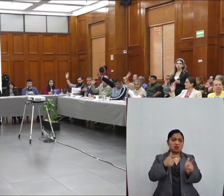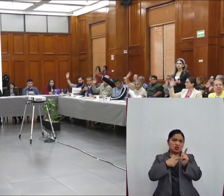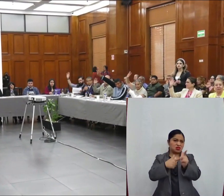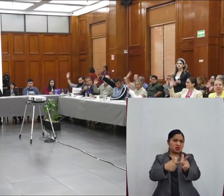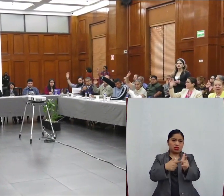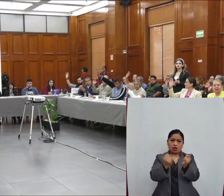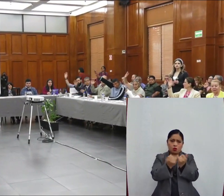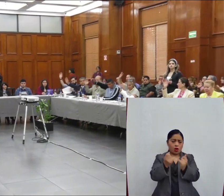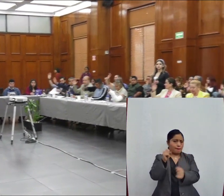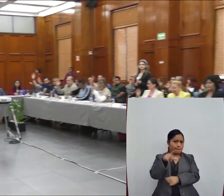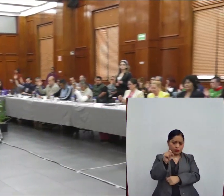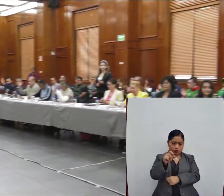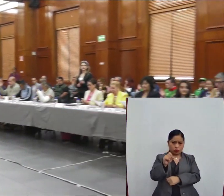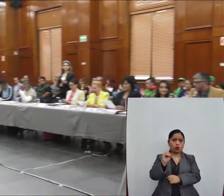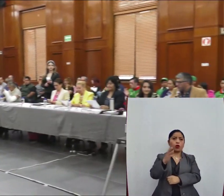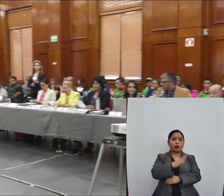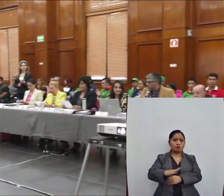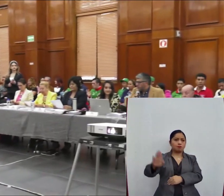Muchas gracias.